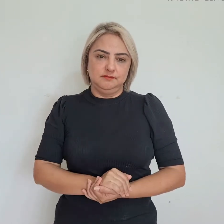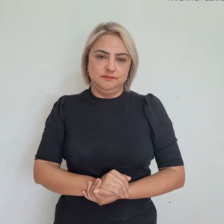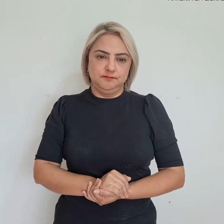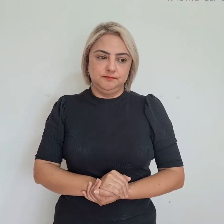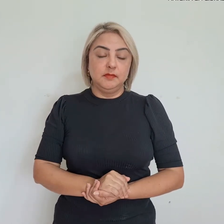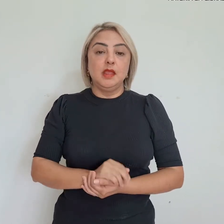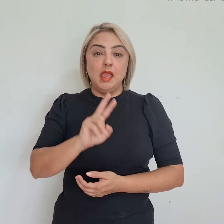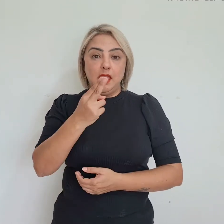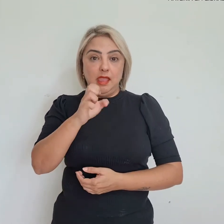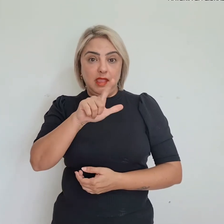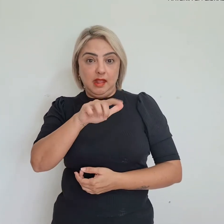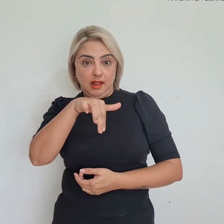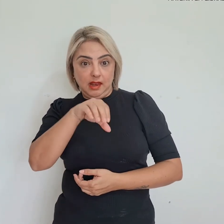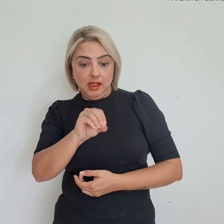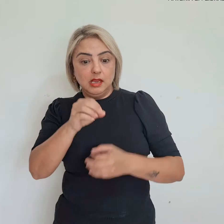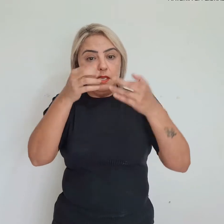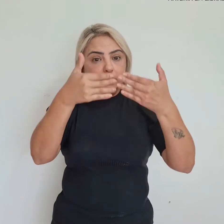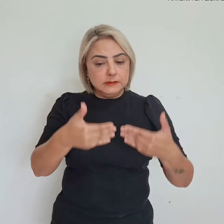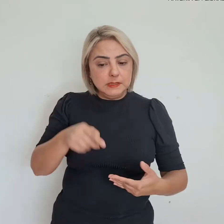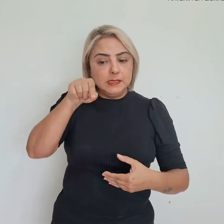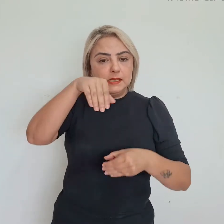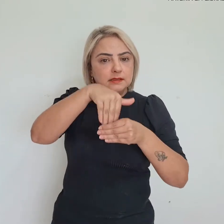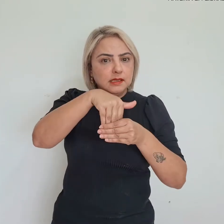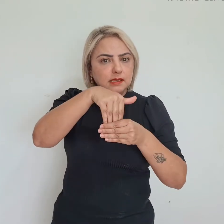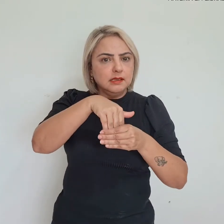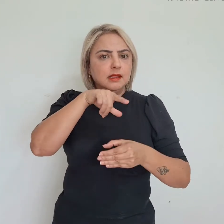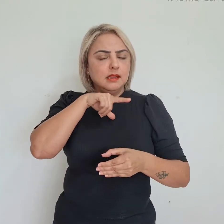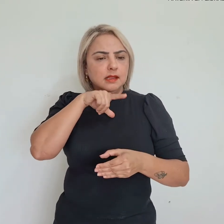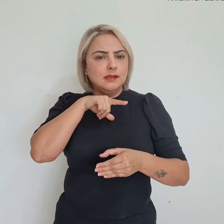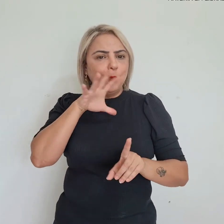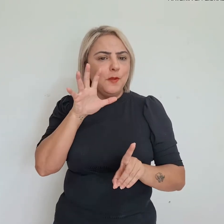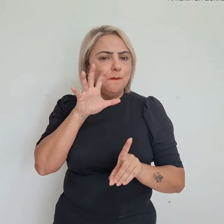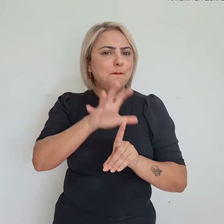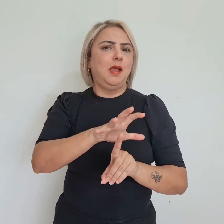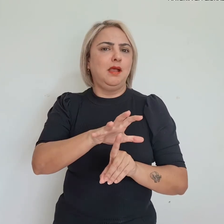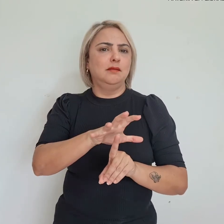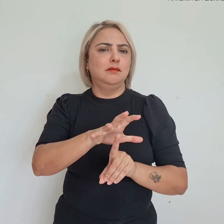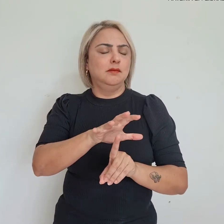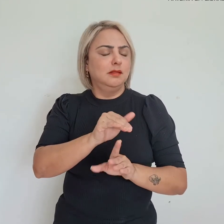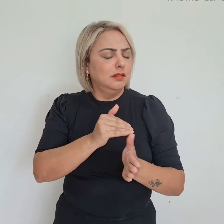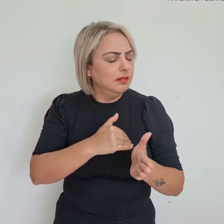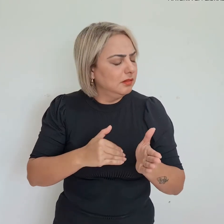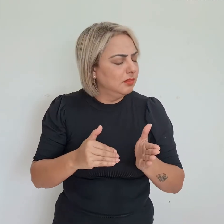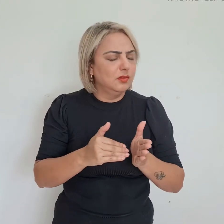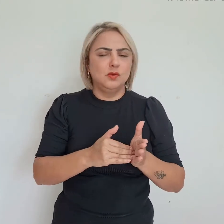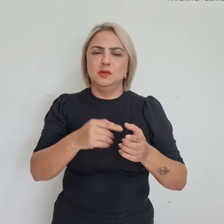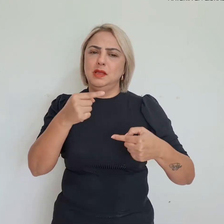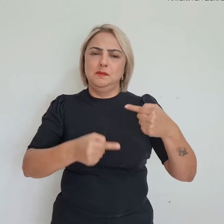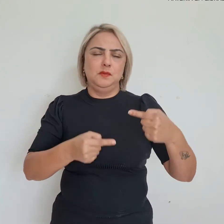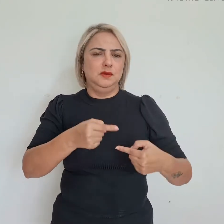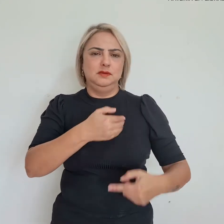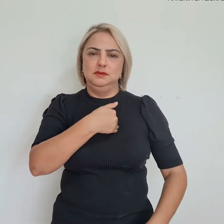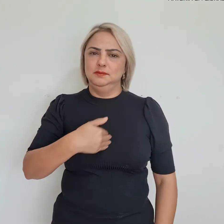Ele explica que essa eleição tem impactos em todas as políticas